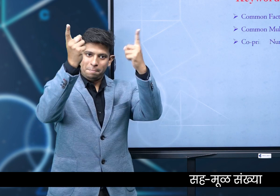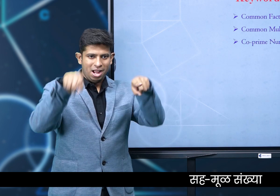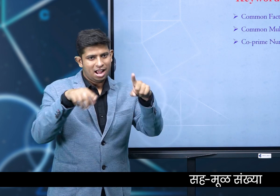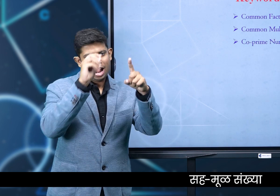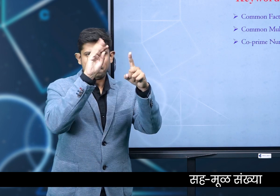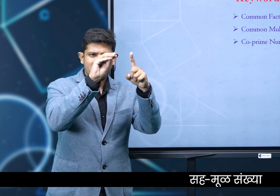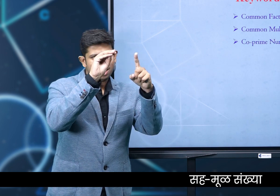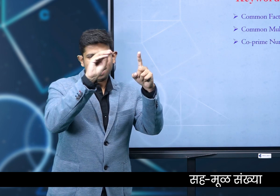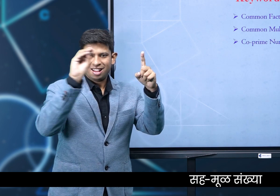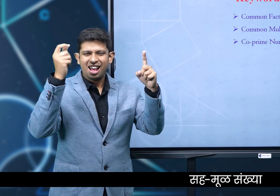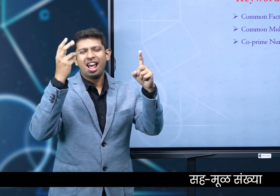सहमूळ संख्या,